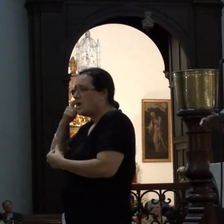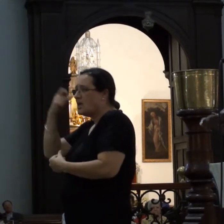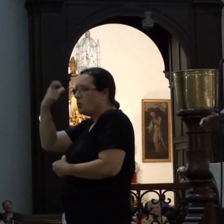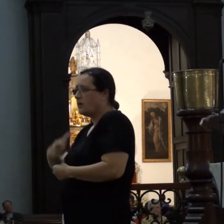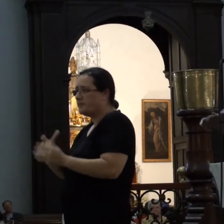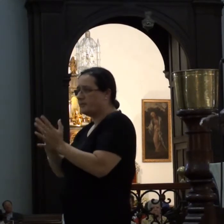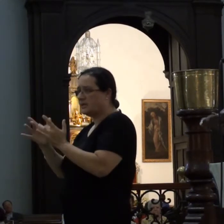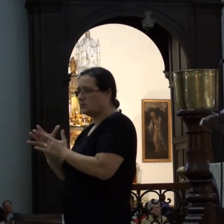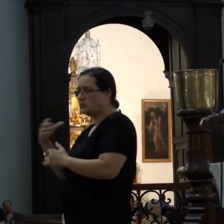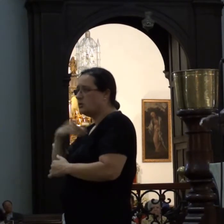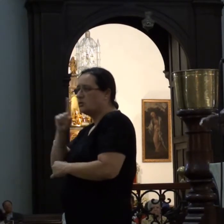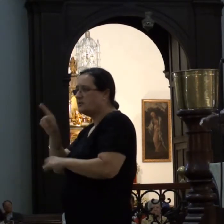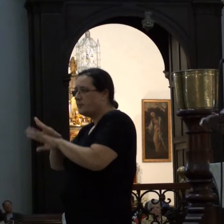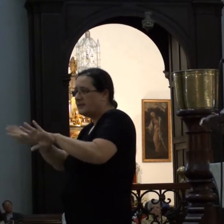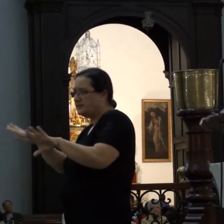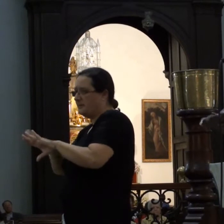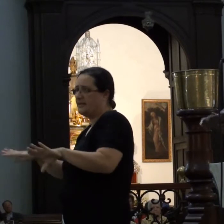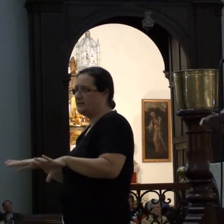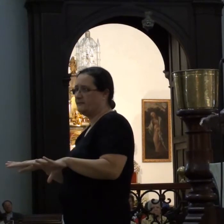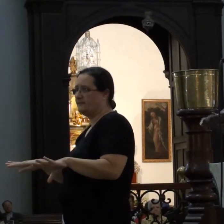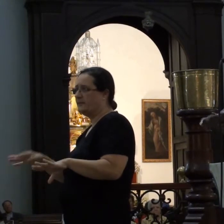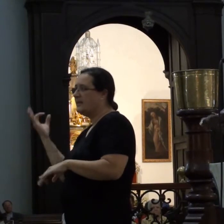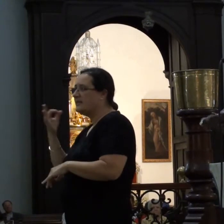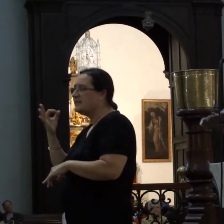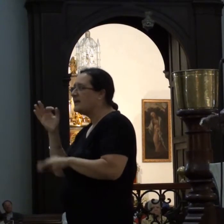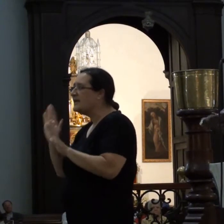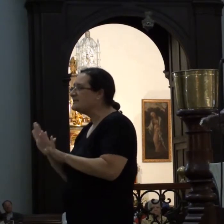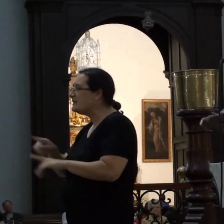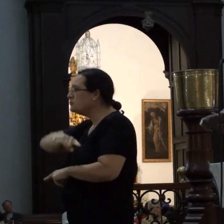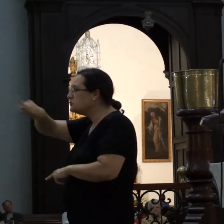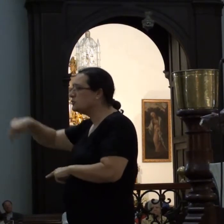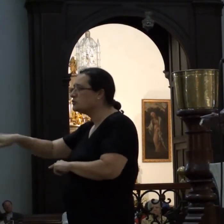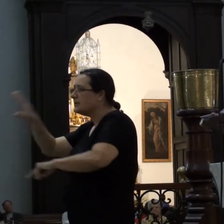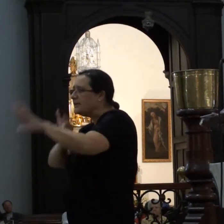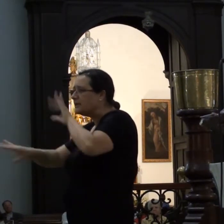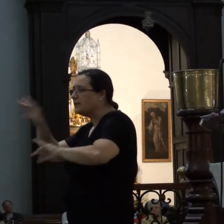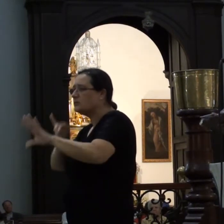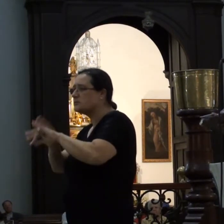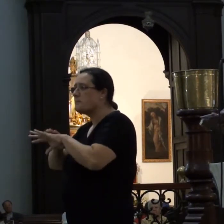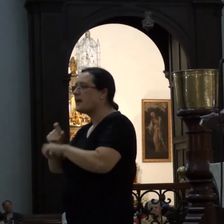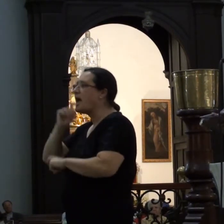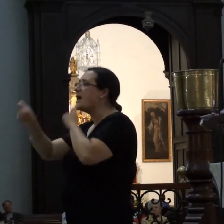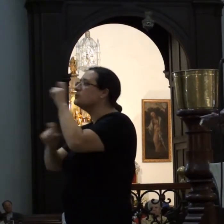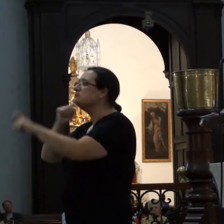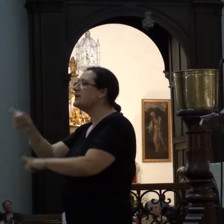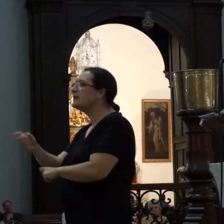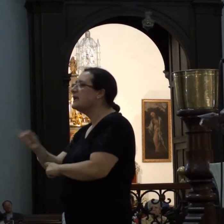estamos Ungidos para anunciar a los pobres la buena nueva